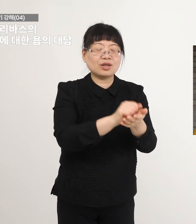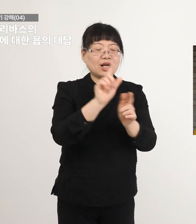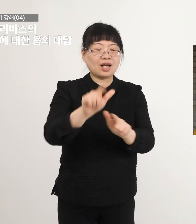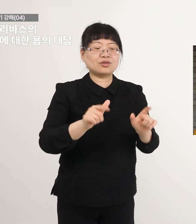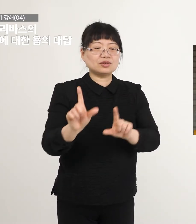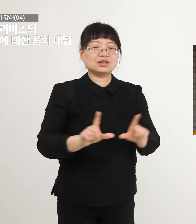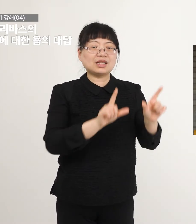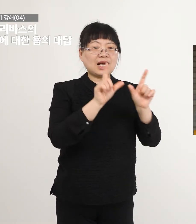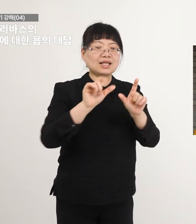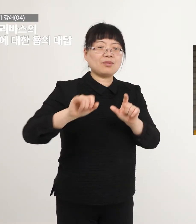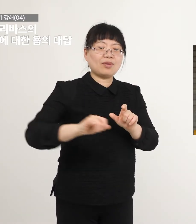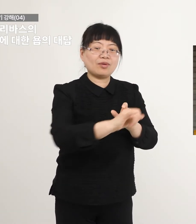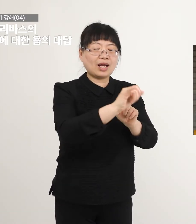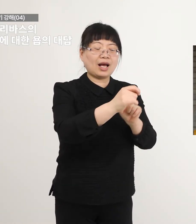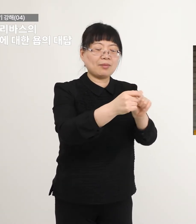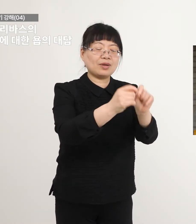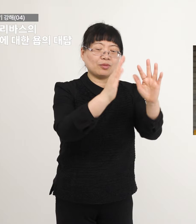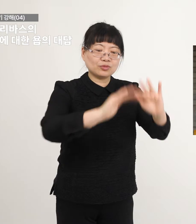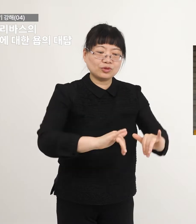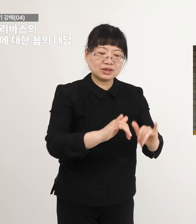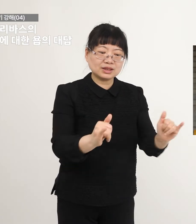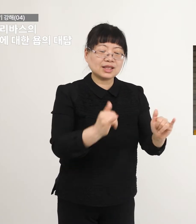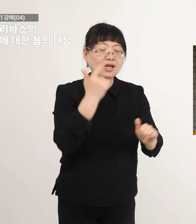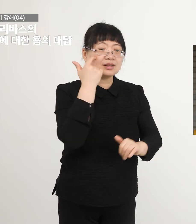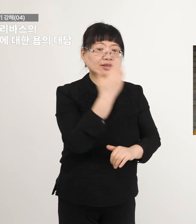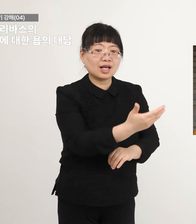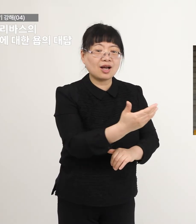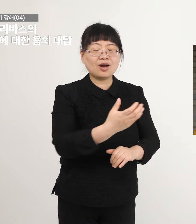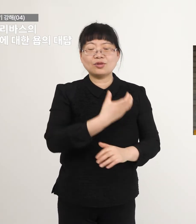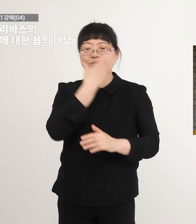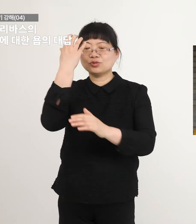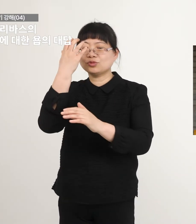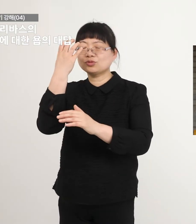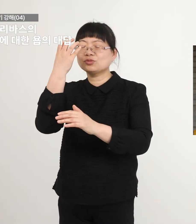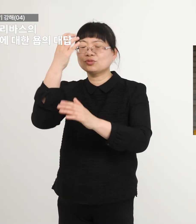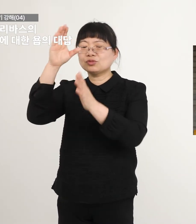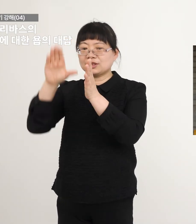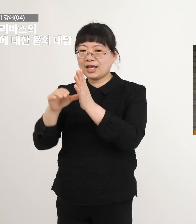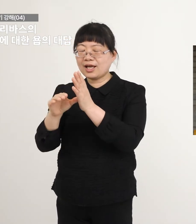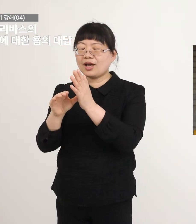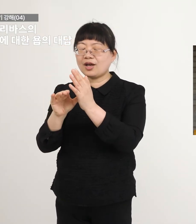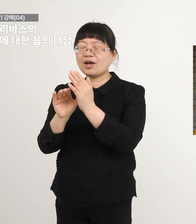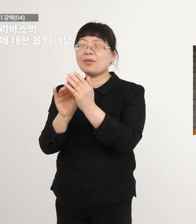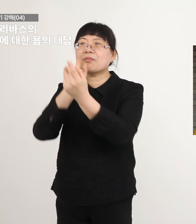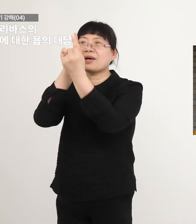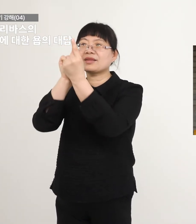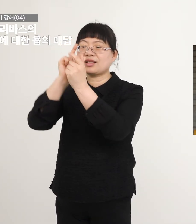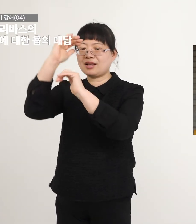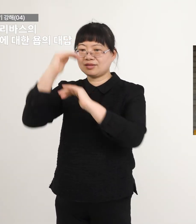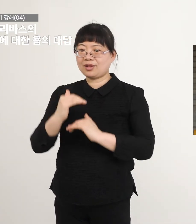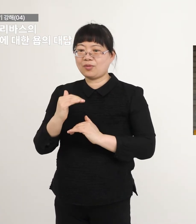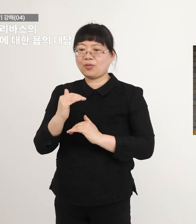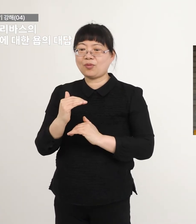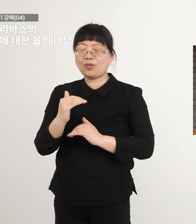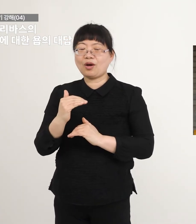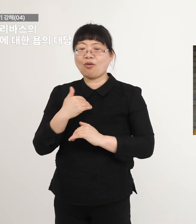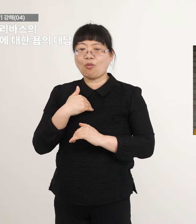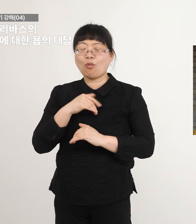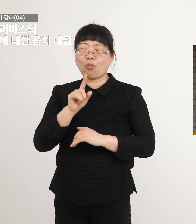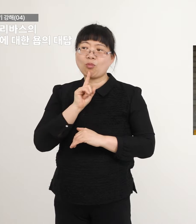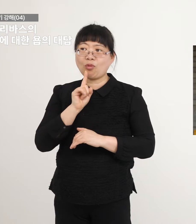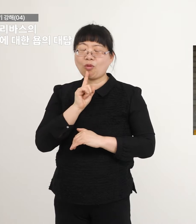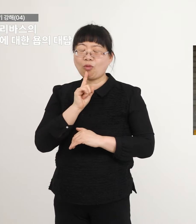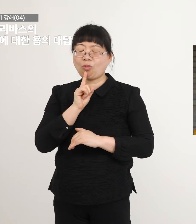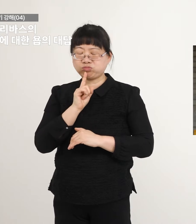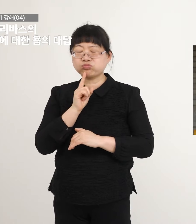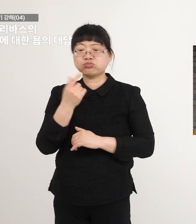무너질 자이겠느냐? 이것이 환상 속에 본 내용이에요. 얼마나 말이 구구절절 지당한